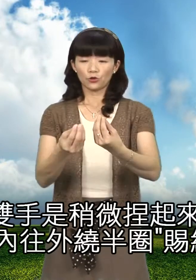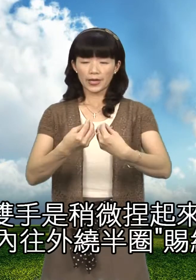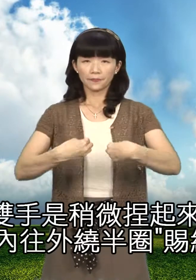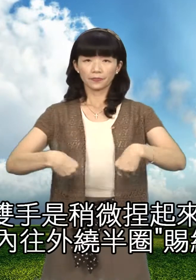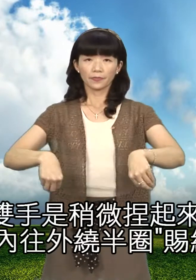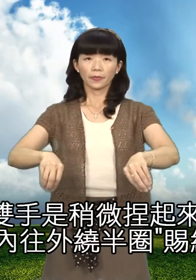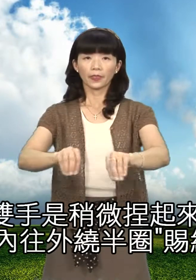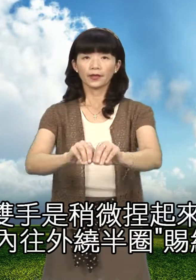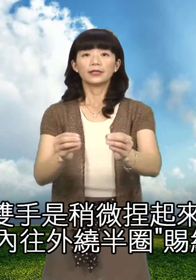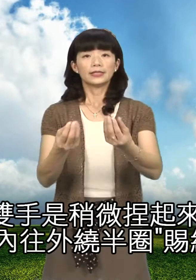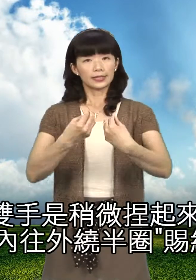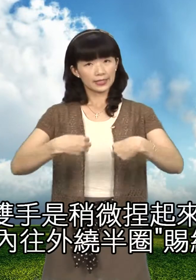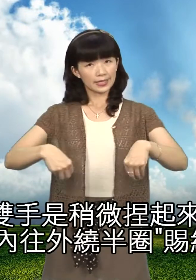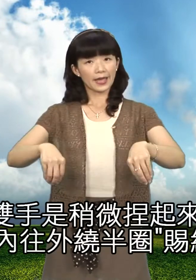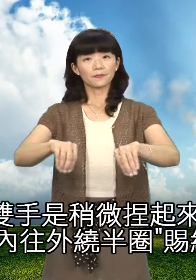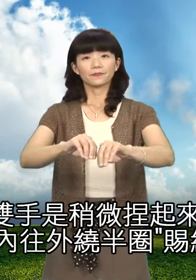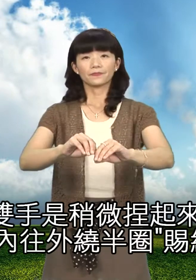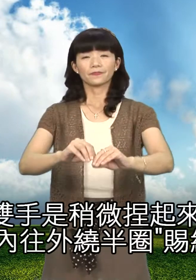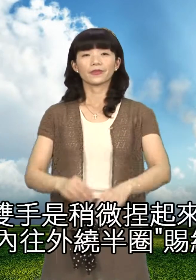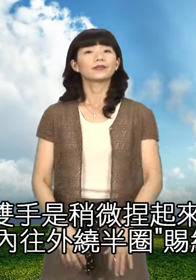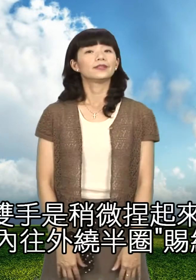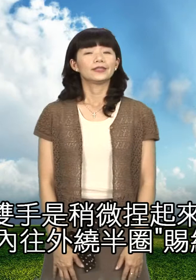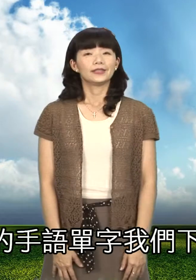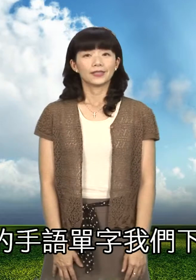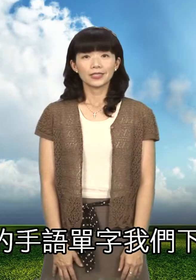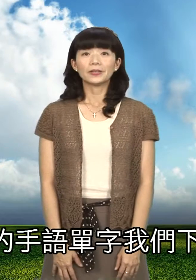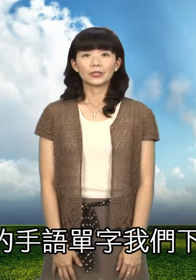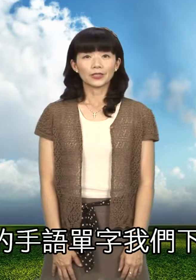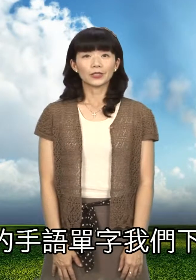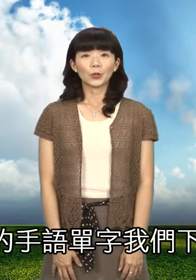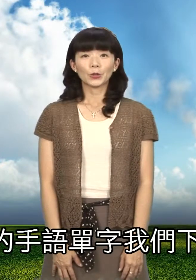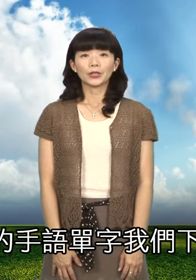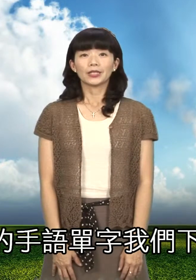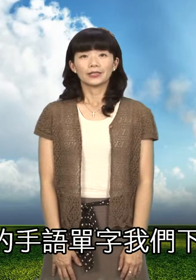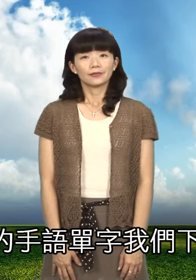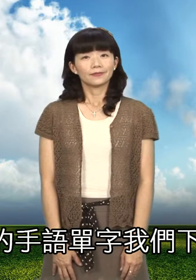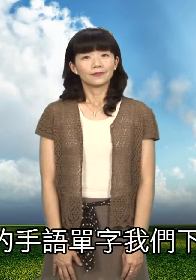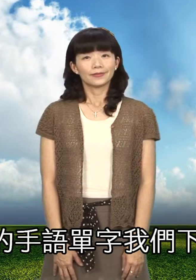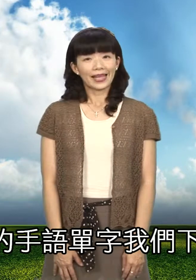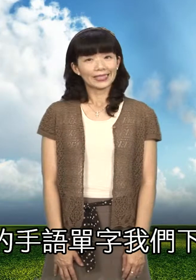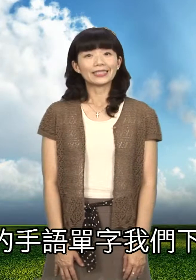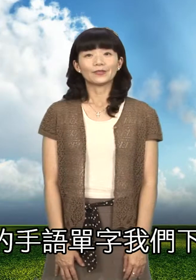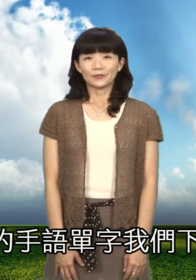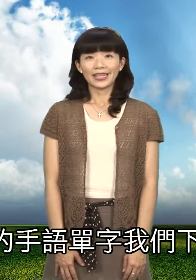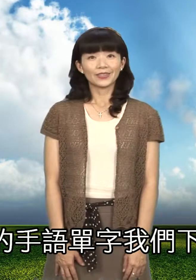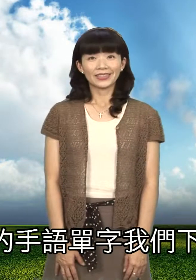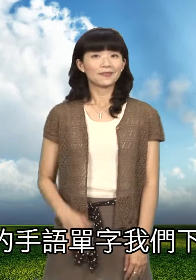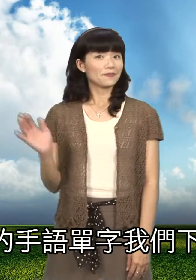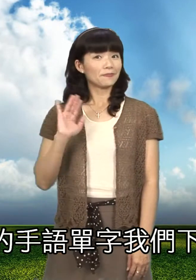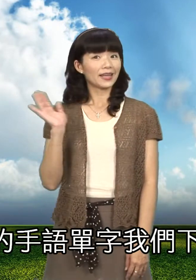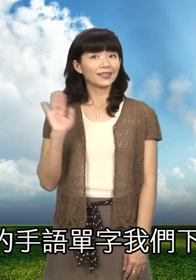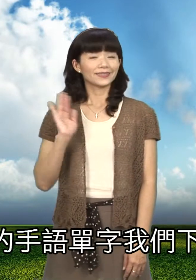圈。赐给，这是本周的手语单字，我们下周见，拜拜。